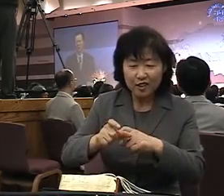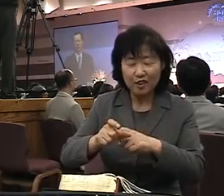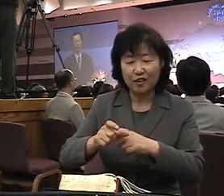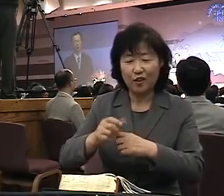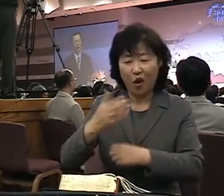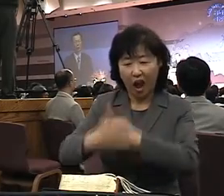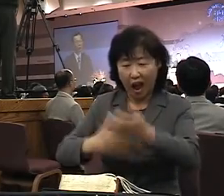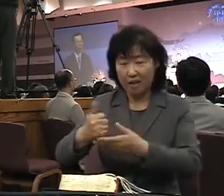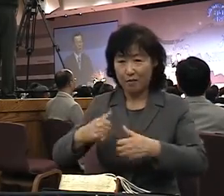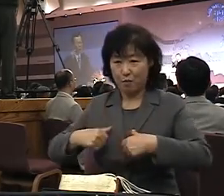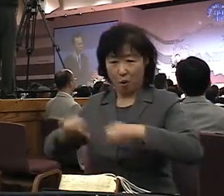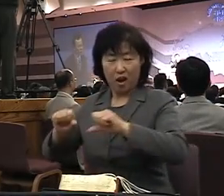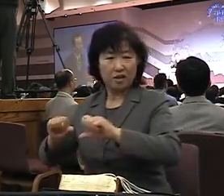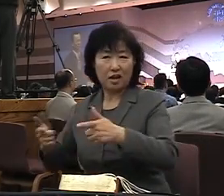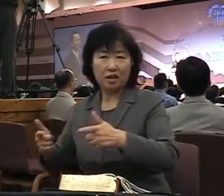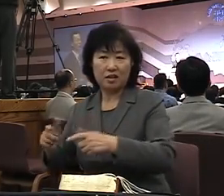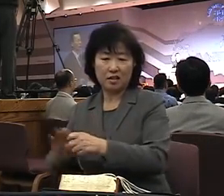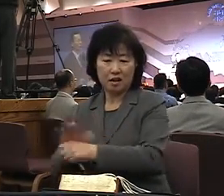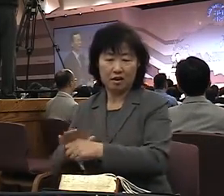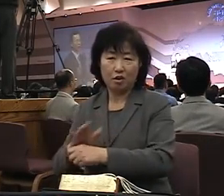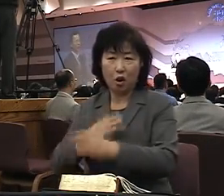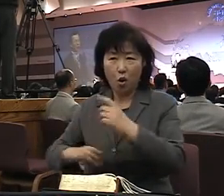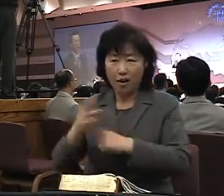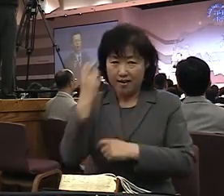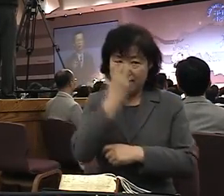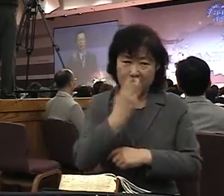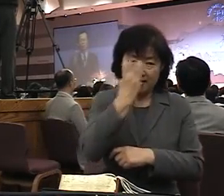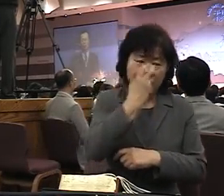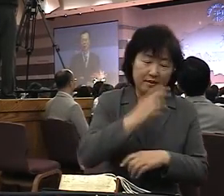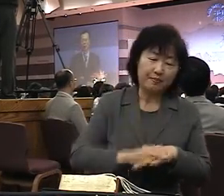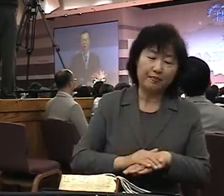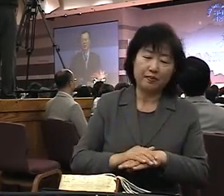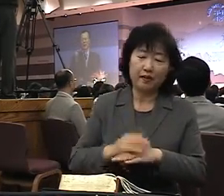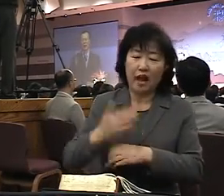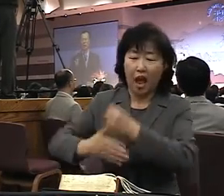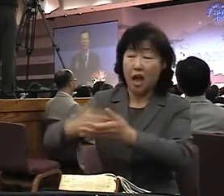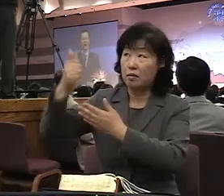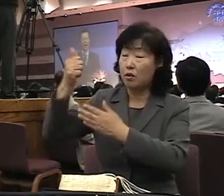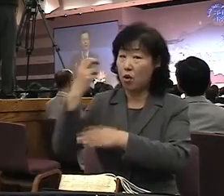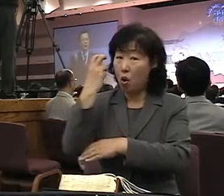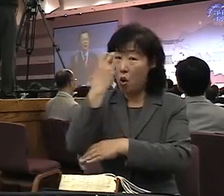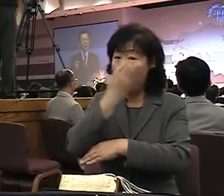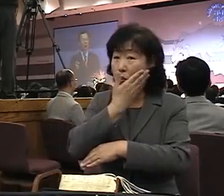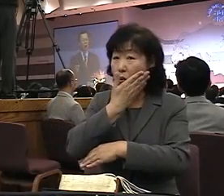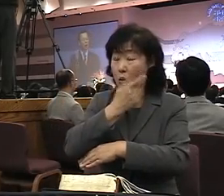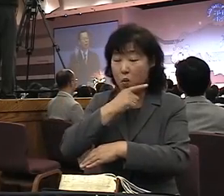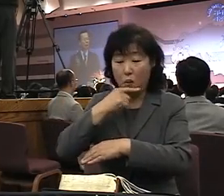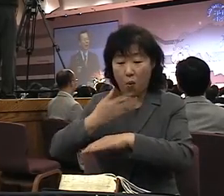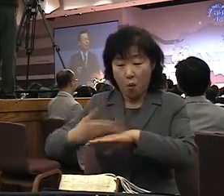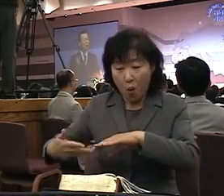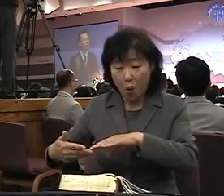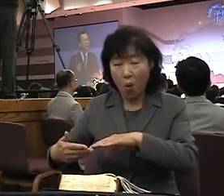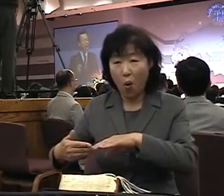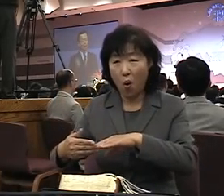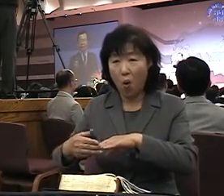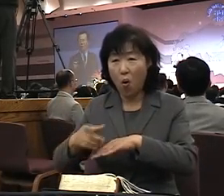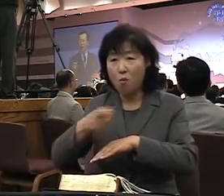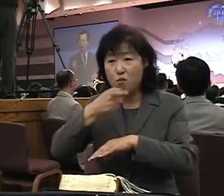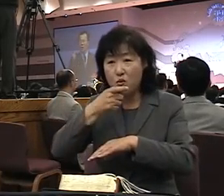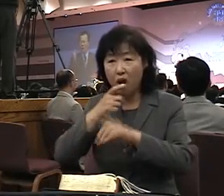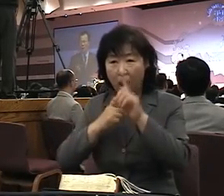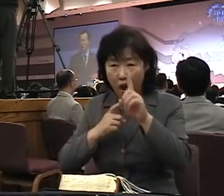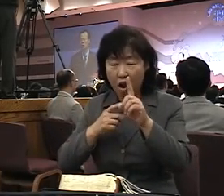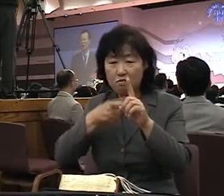않는 사랑으로 우리를 추적하시고 우리를 당신의 보혈로 당신의 아들의 보혈로 물 한 방울 피